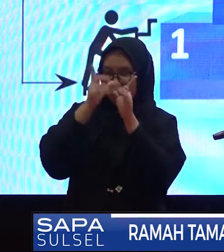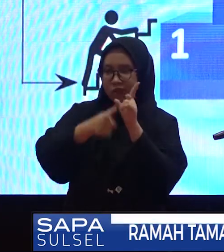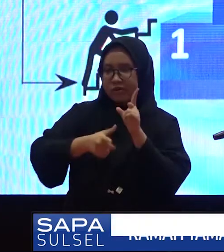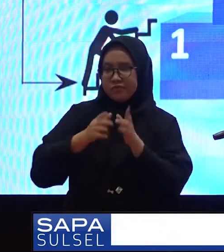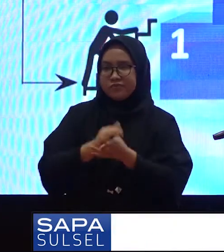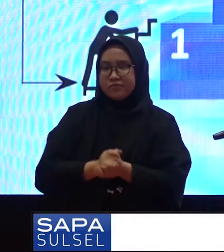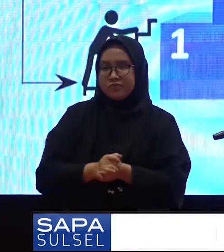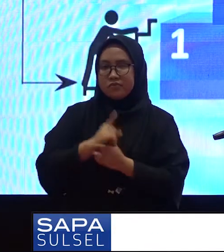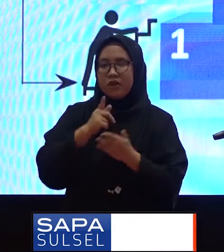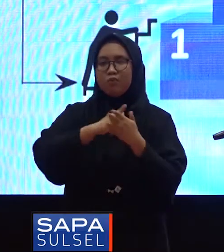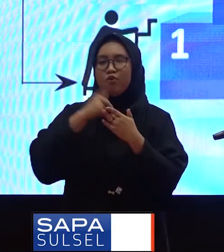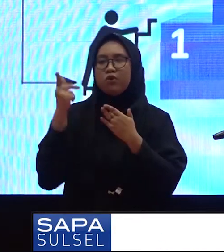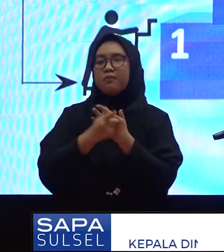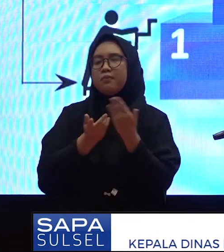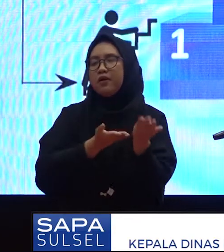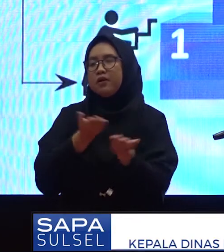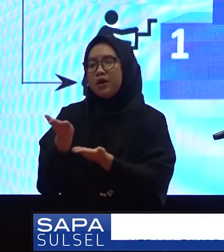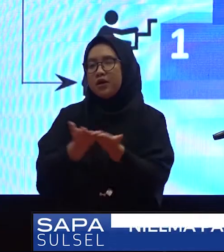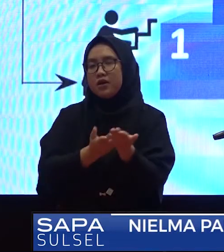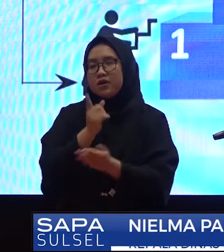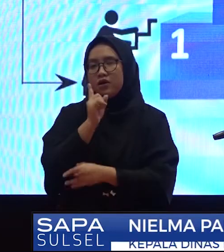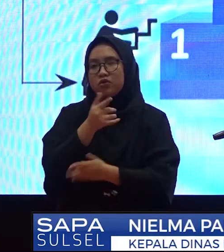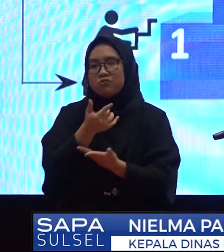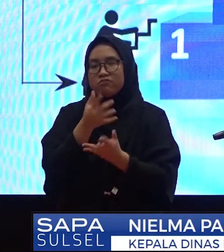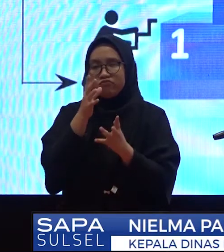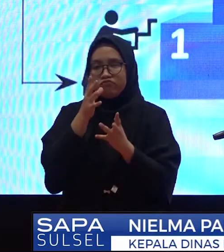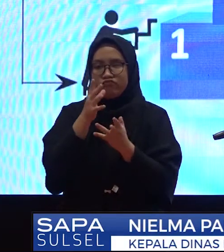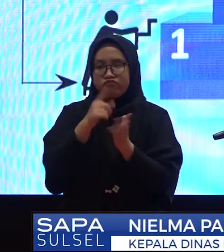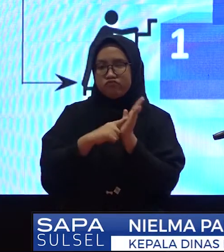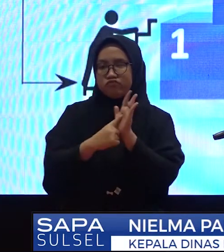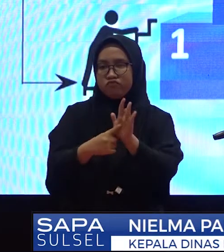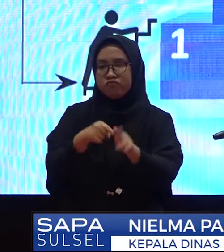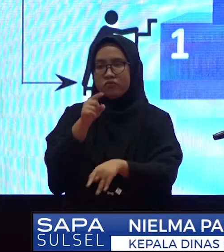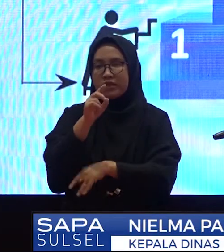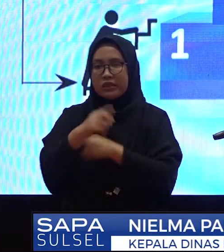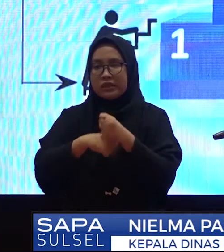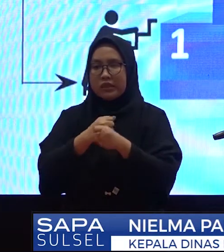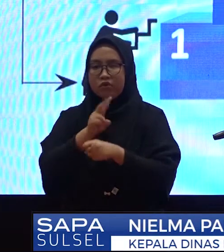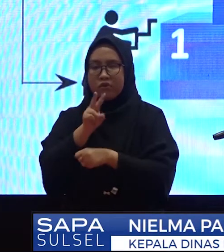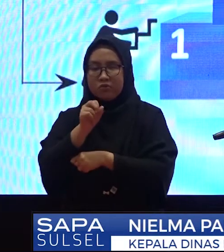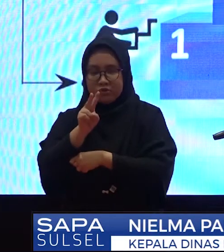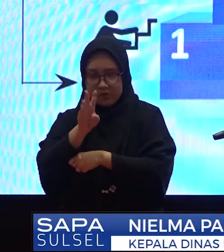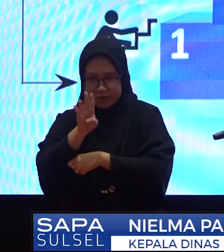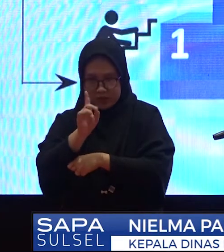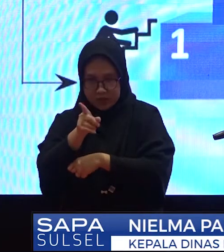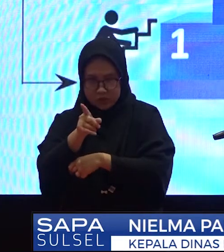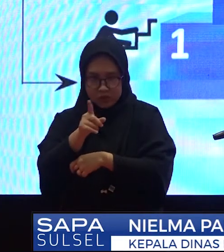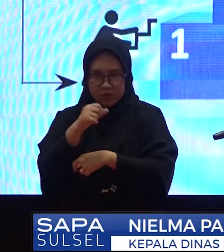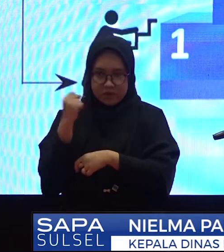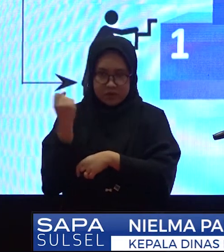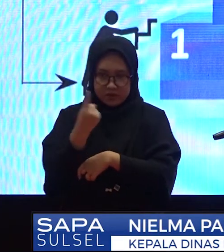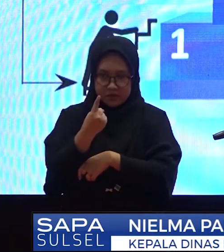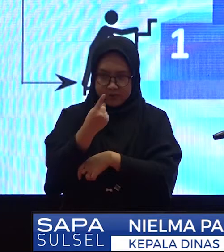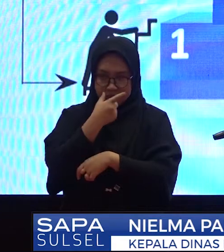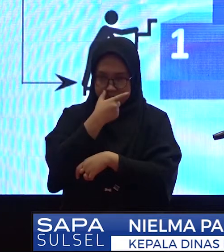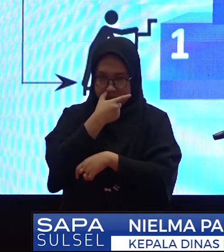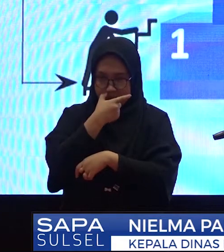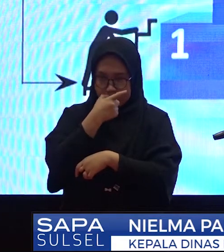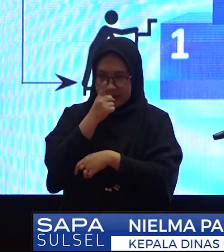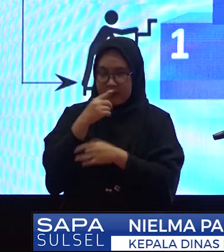program dan layanan yang akan kami usulkan pada tahun 2024 antara lain pertama